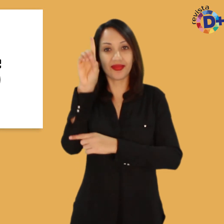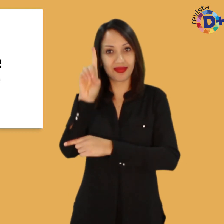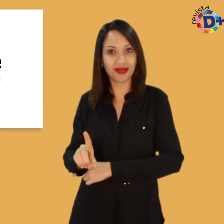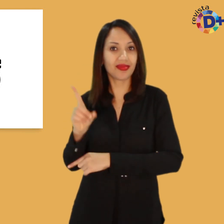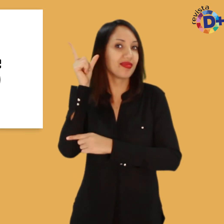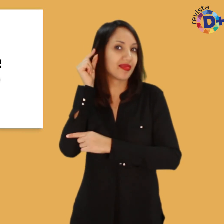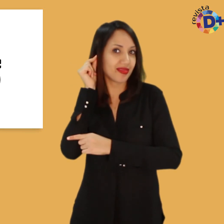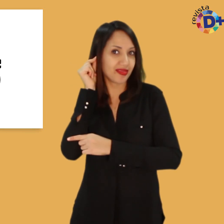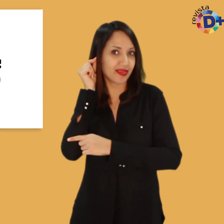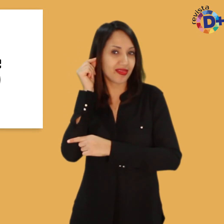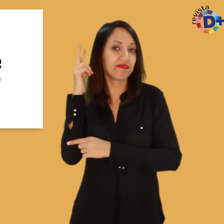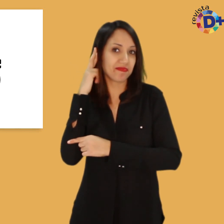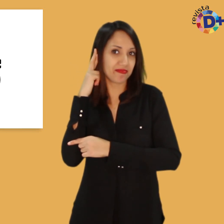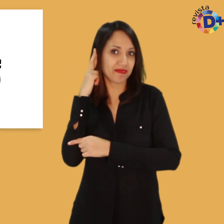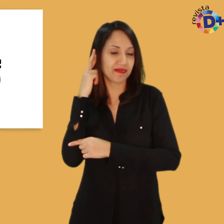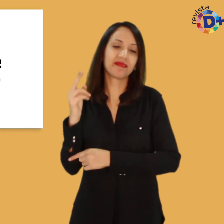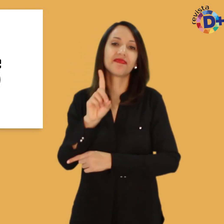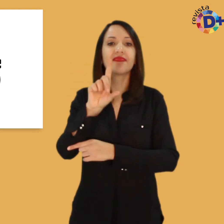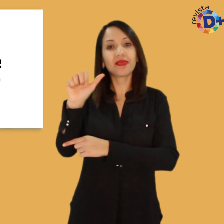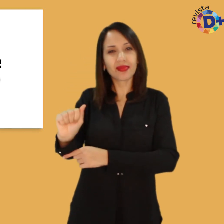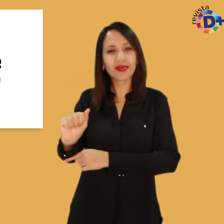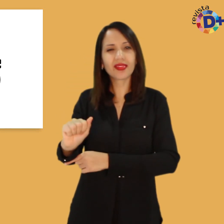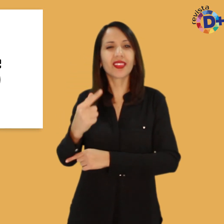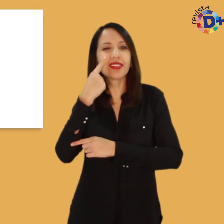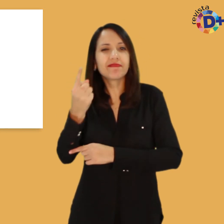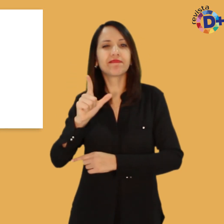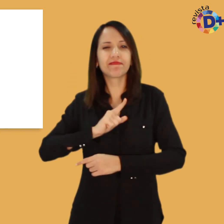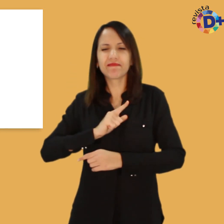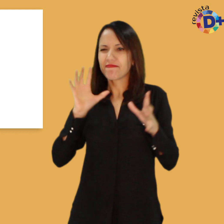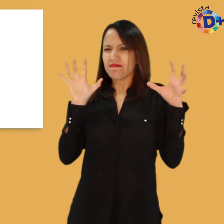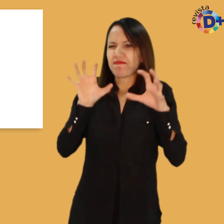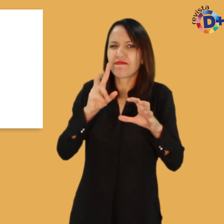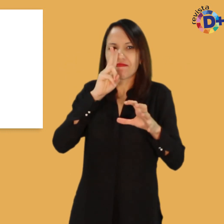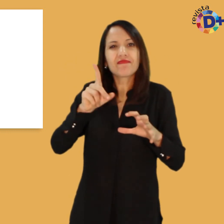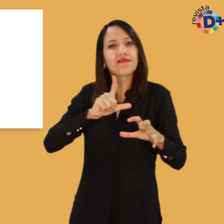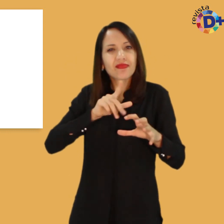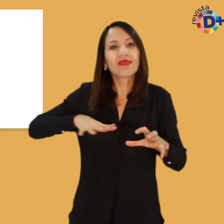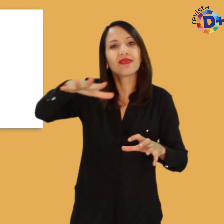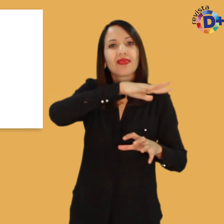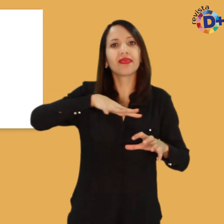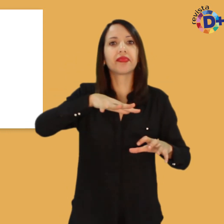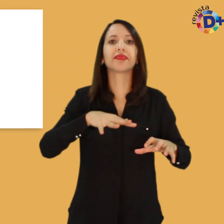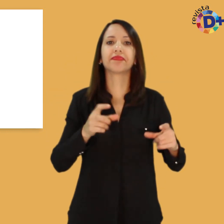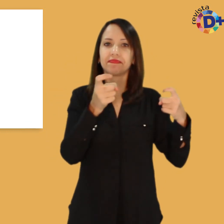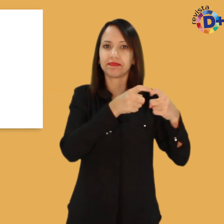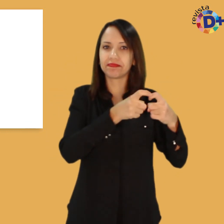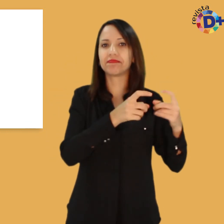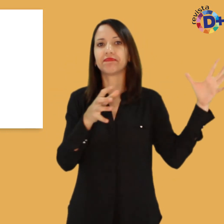auditivo. Isso é uma das evidências da forte influência que a área médica tem exercido sobre a educação de